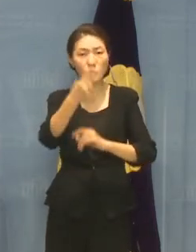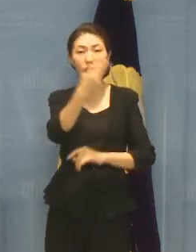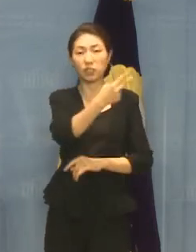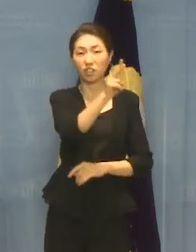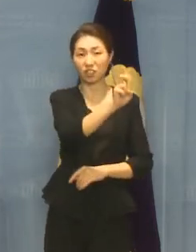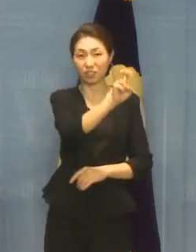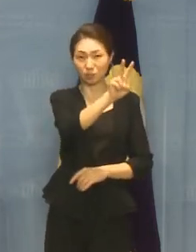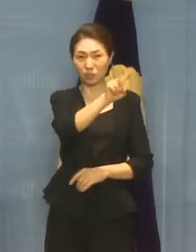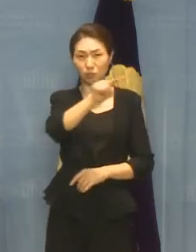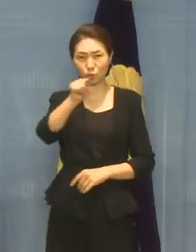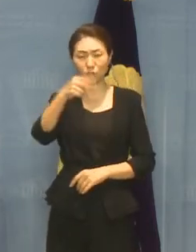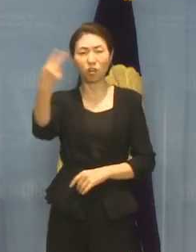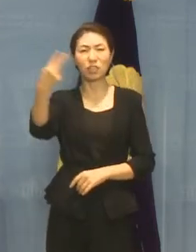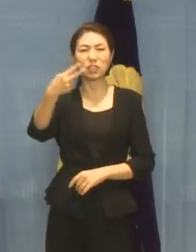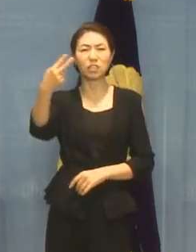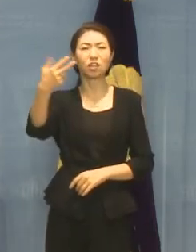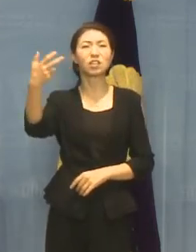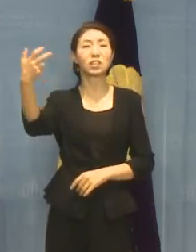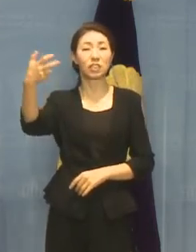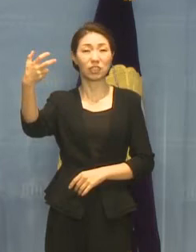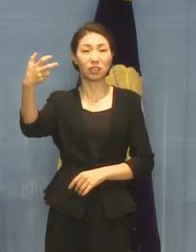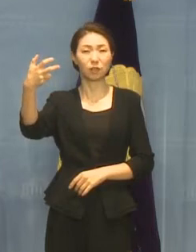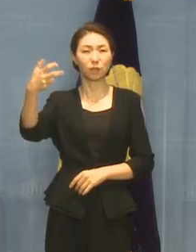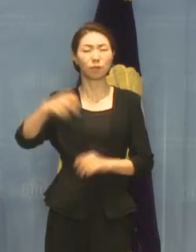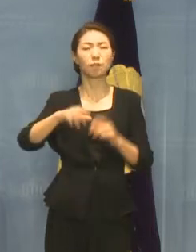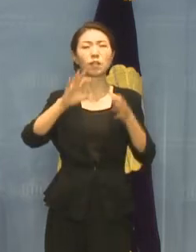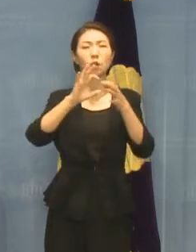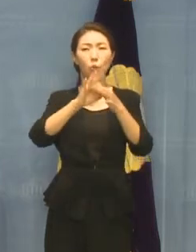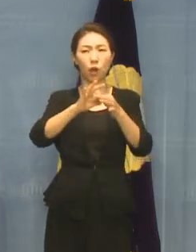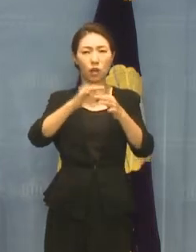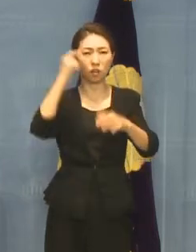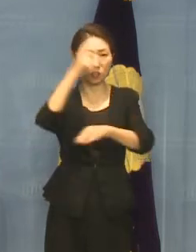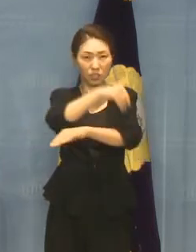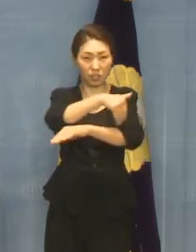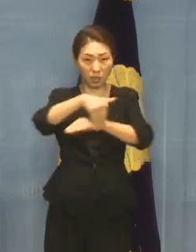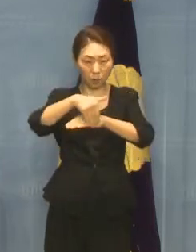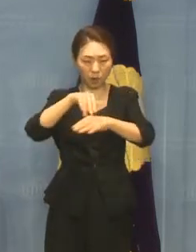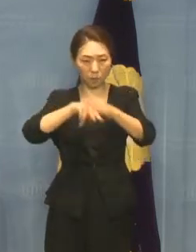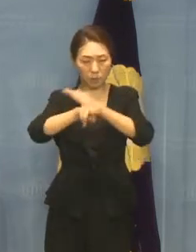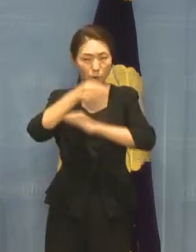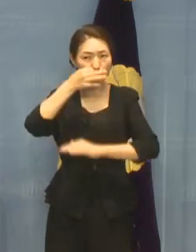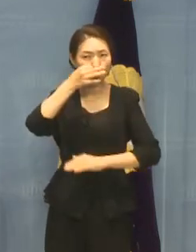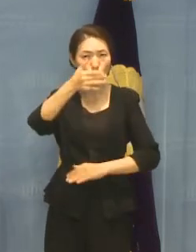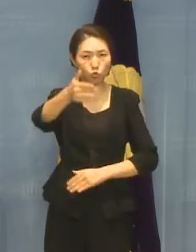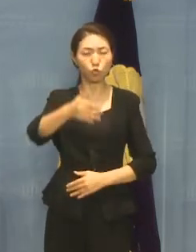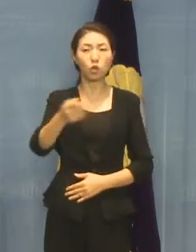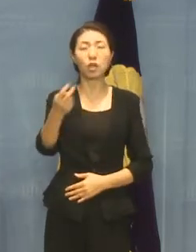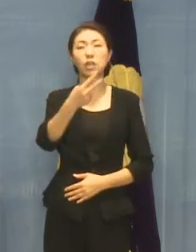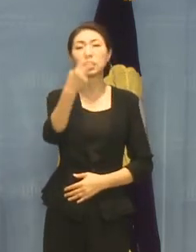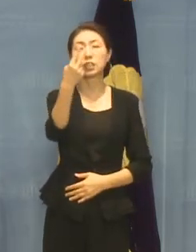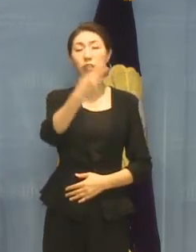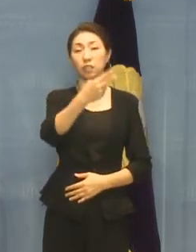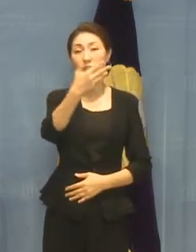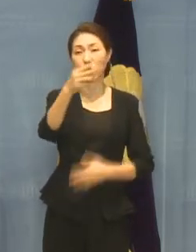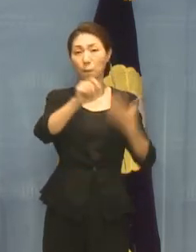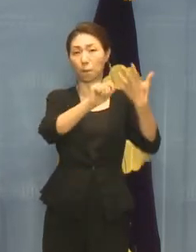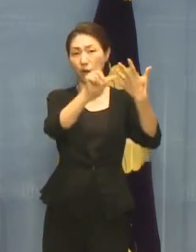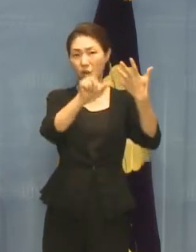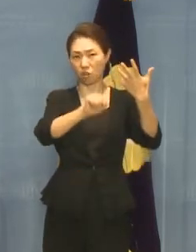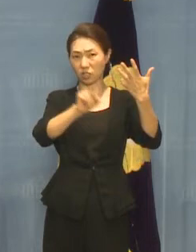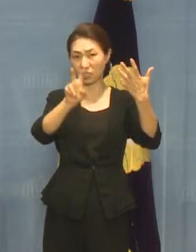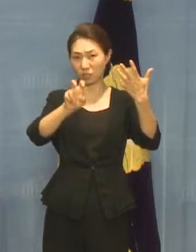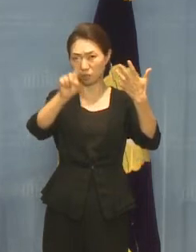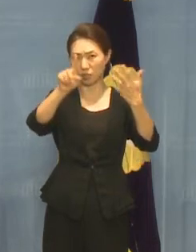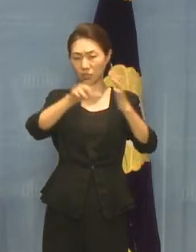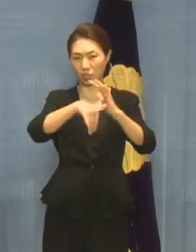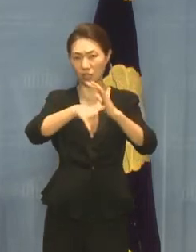2022에서 2070년 나보 장기 재정 전망을 발간하며 금요일 8월 12일에는 대한민국 경제를